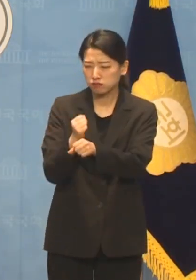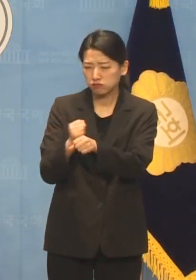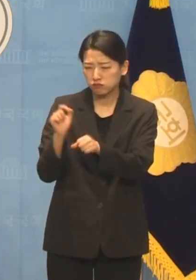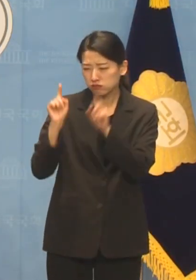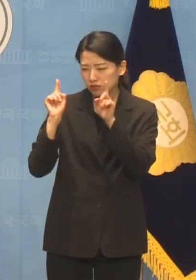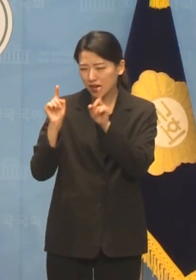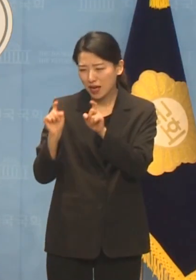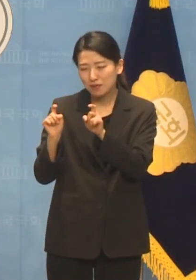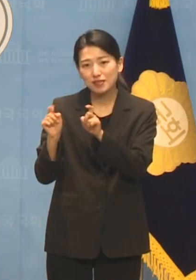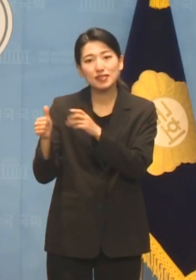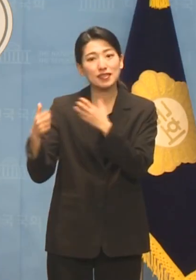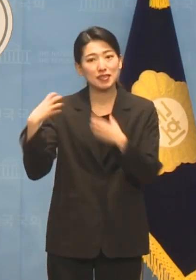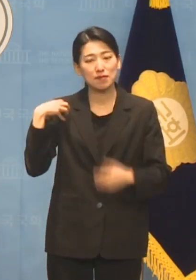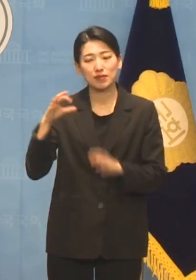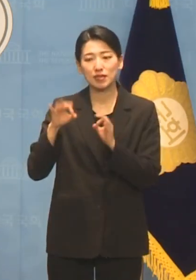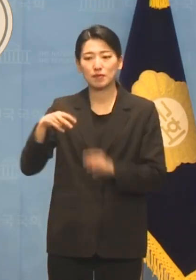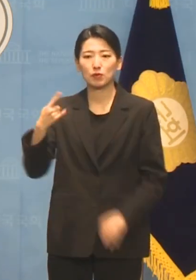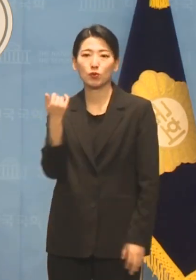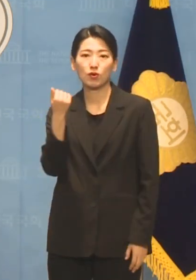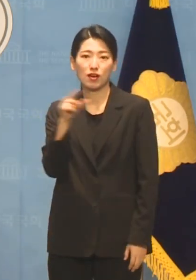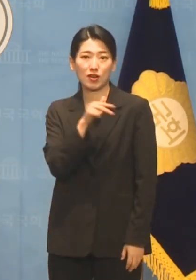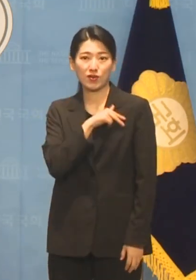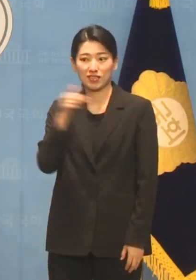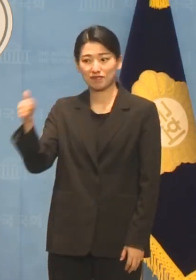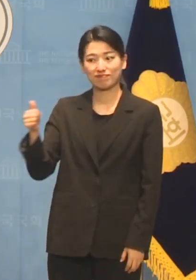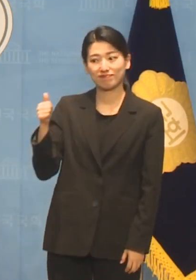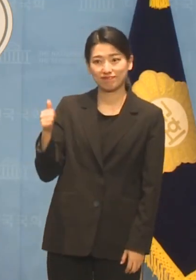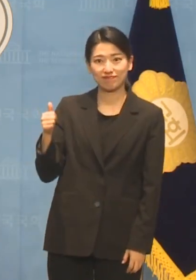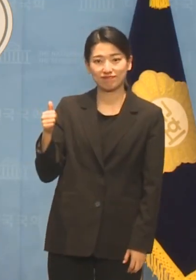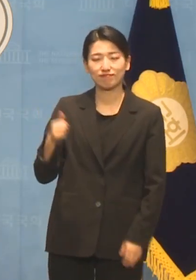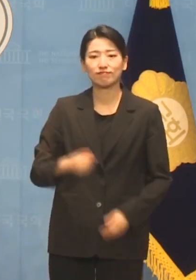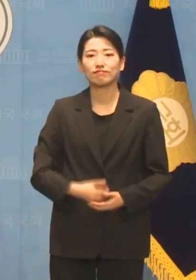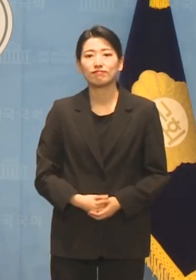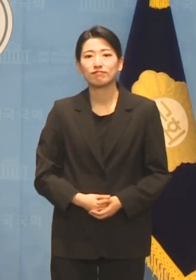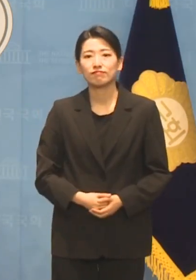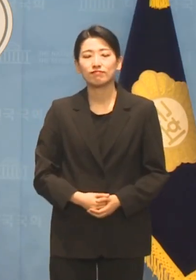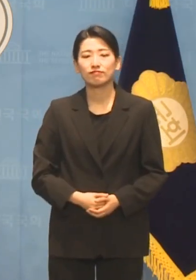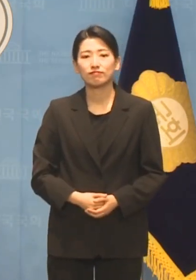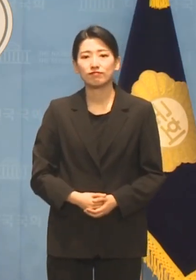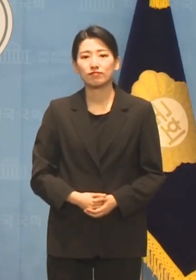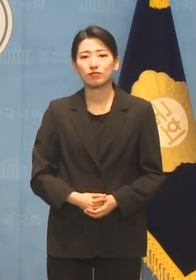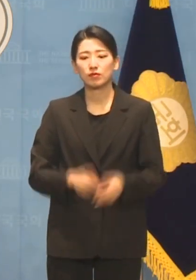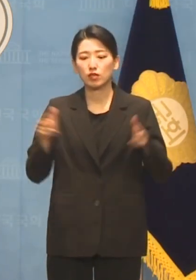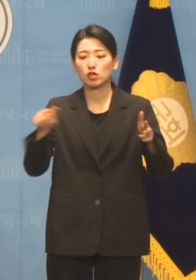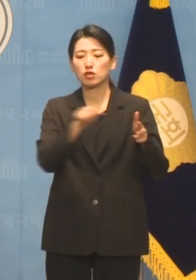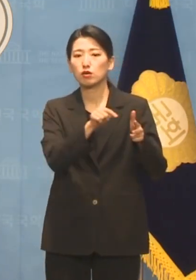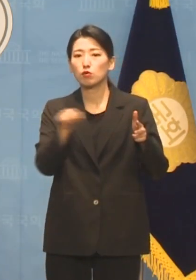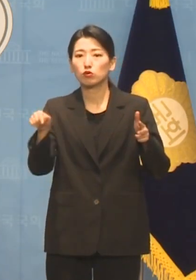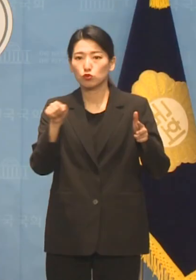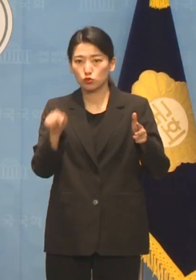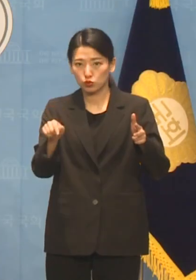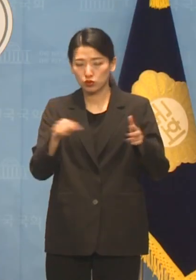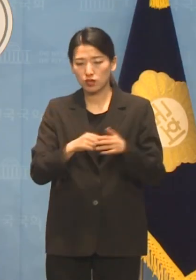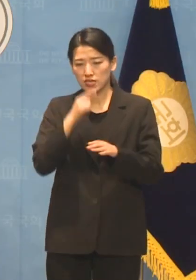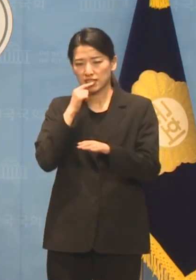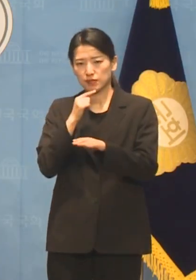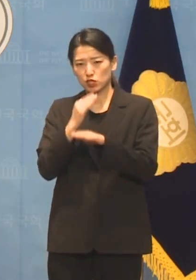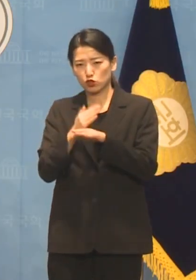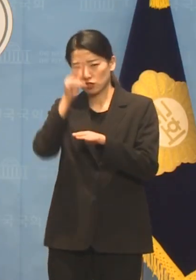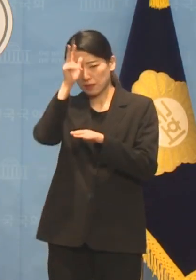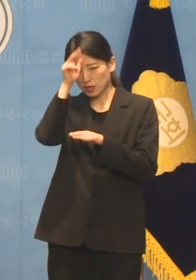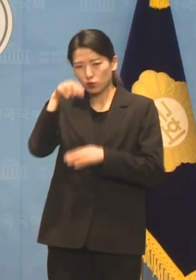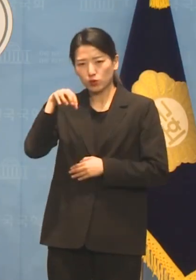의원님 함께하셨습니다. 오늘은 이번 주 민주파출소 주간 현황과 주요 제보